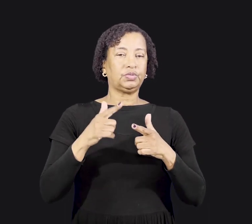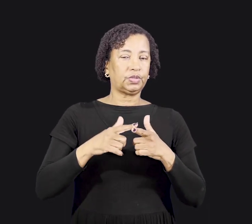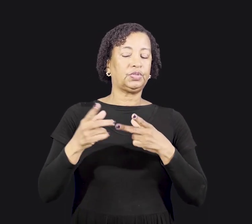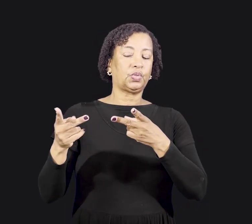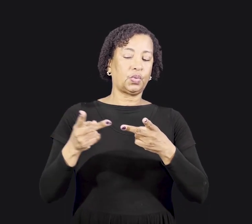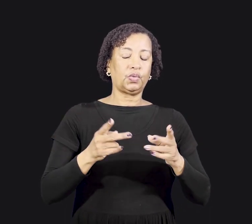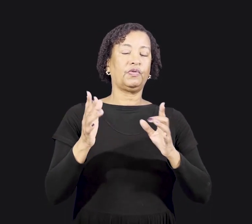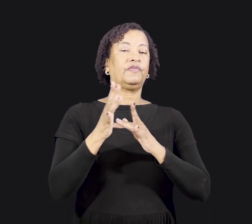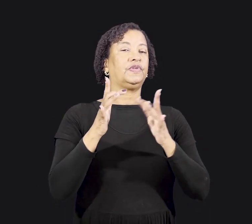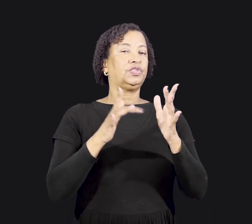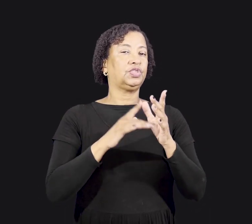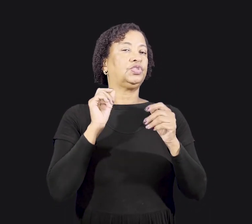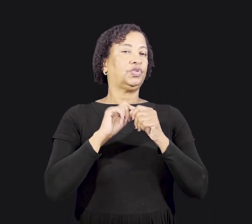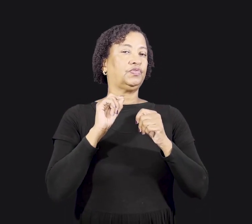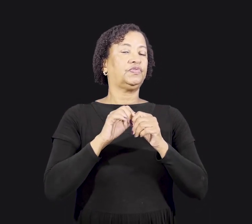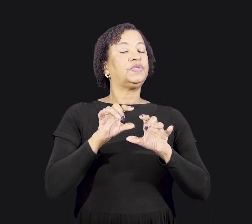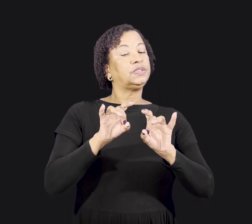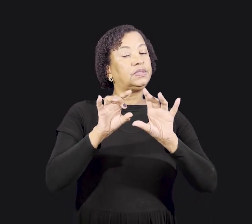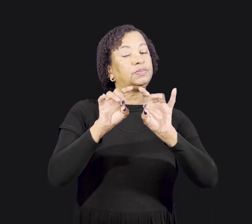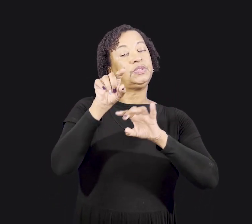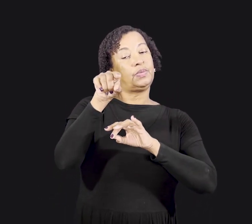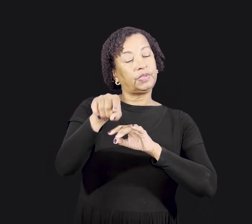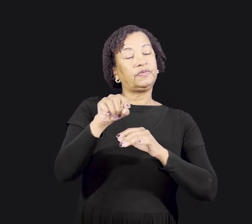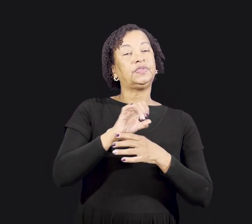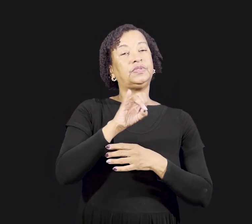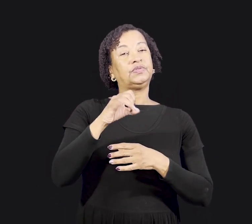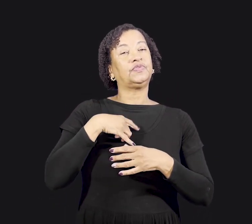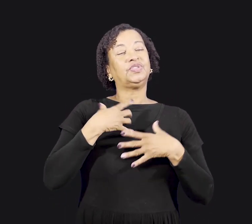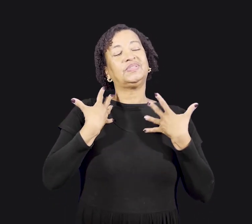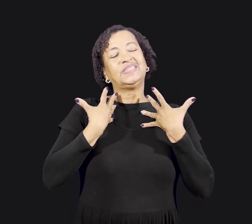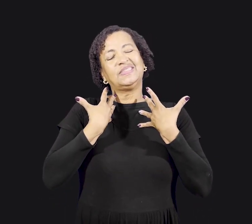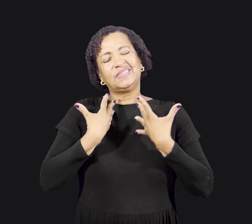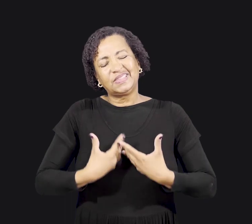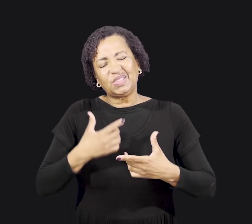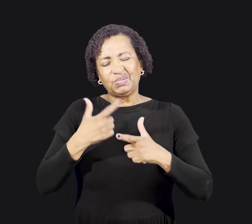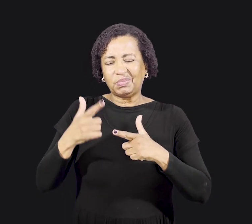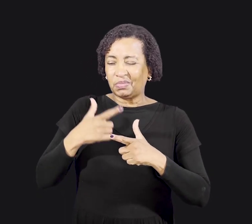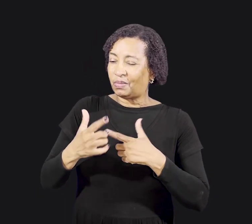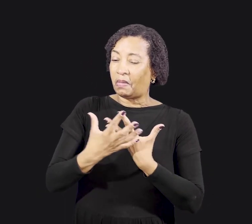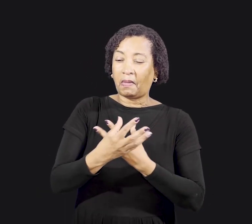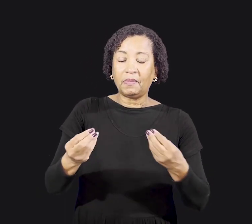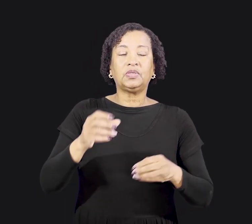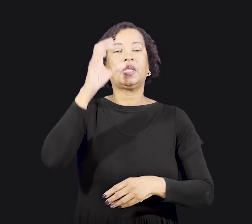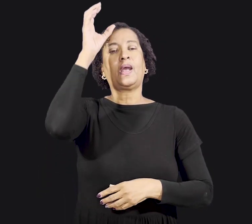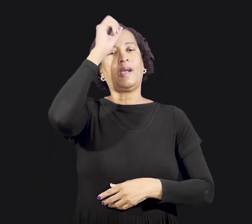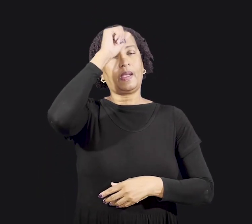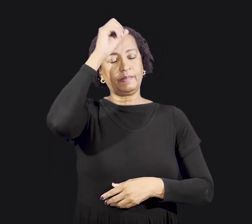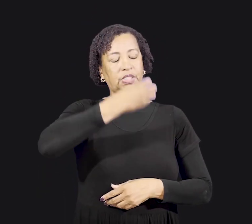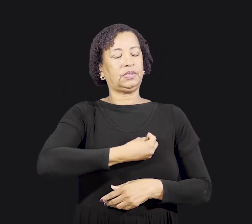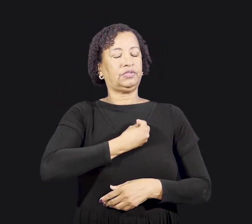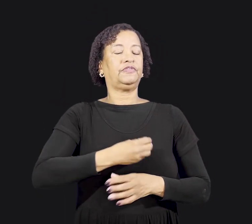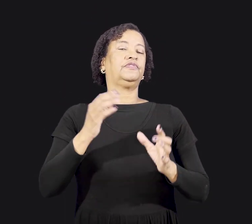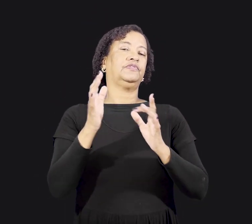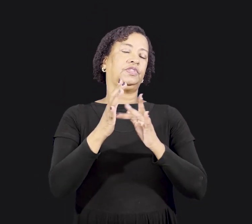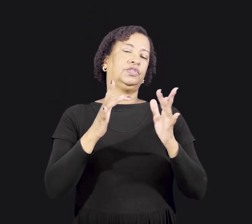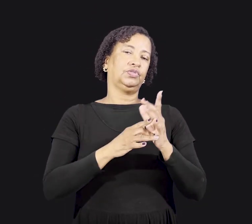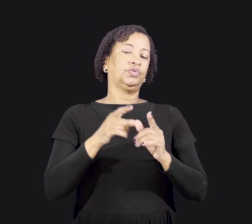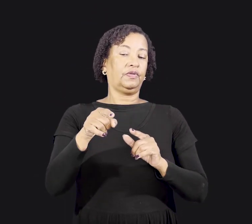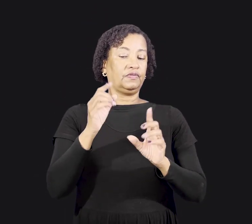o convite que Jesus fez é especial para você. Se você está sobrecarregado de problemas, aprenda sobre Jesus. Aí você